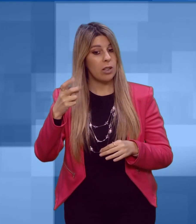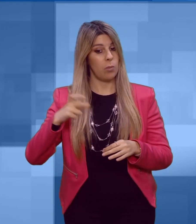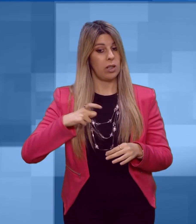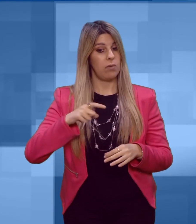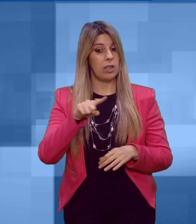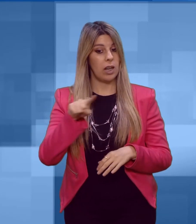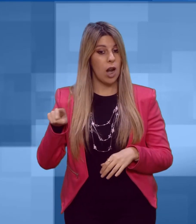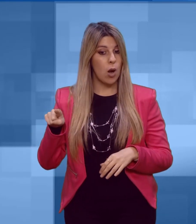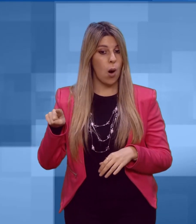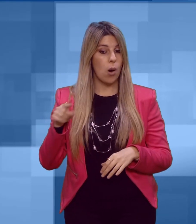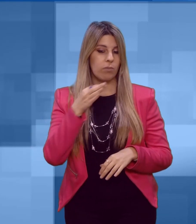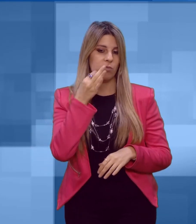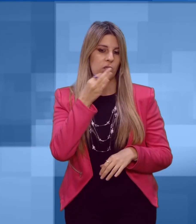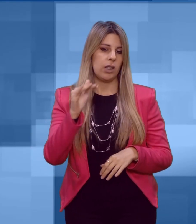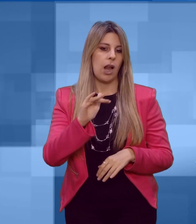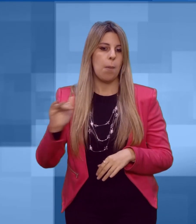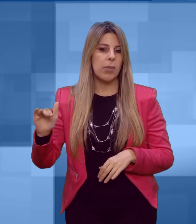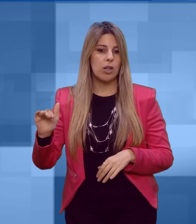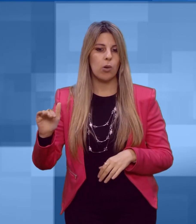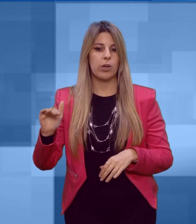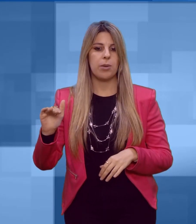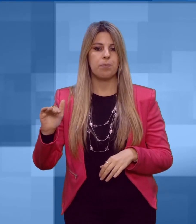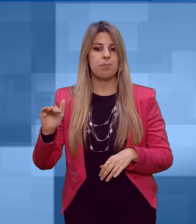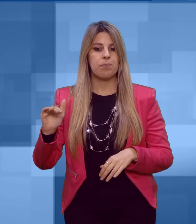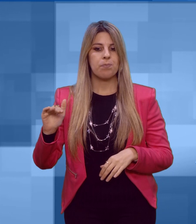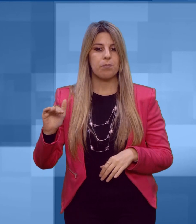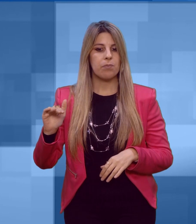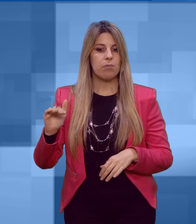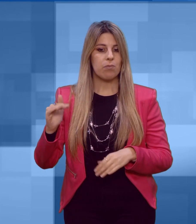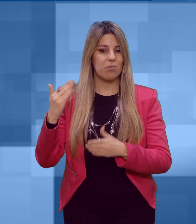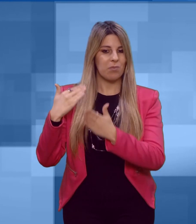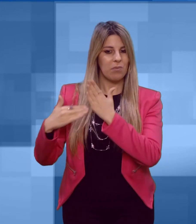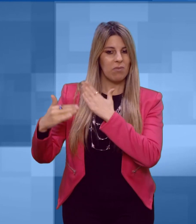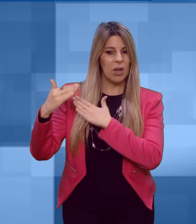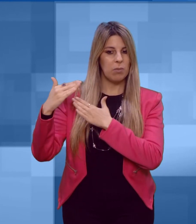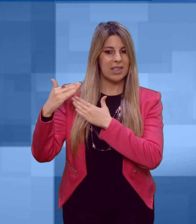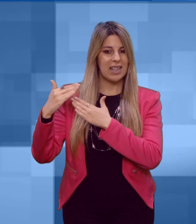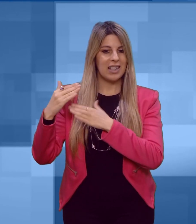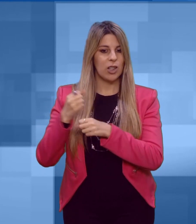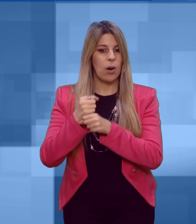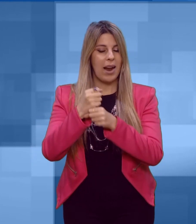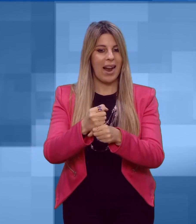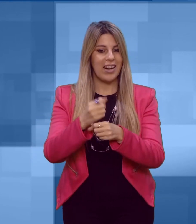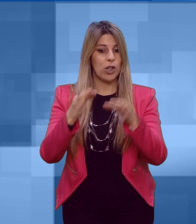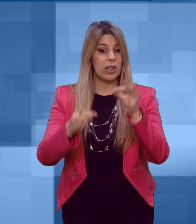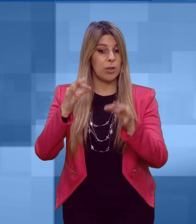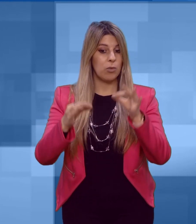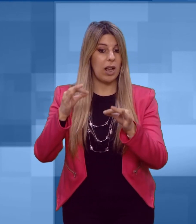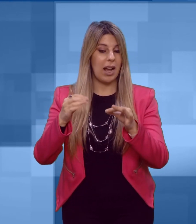tutela. Cioè i minori la cui tutela sia passata in carico al tribunale in